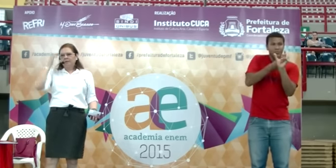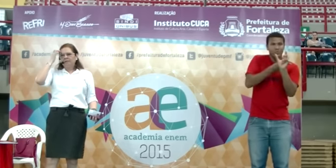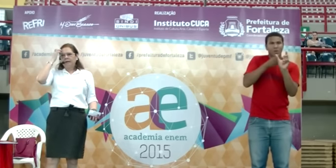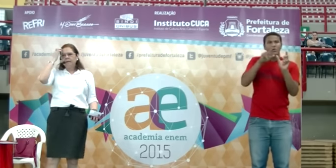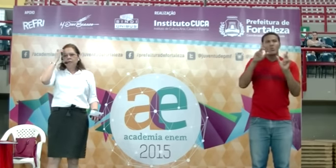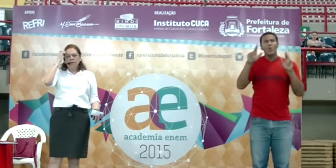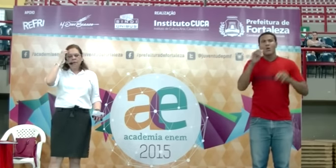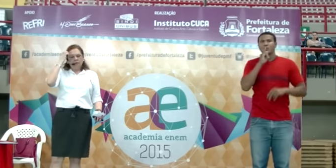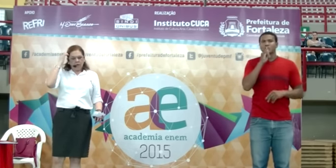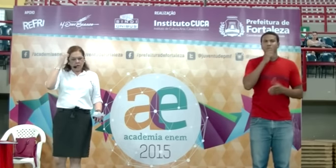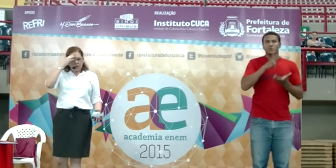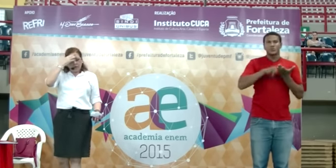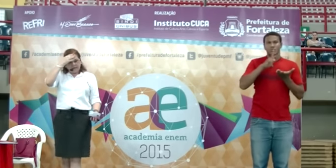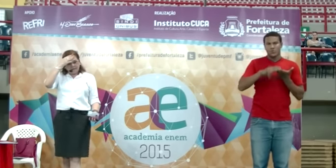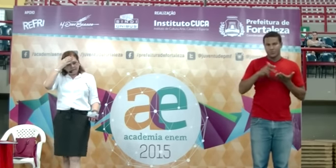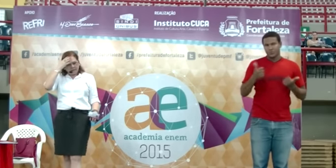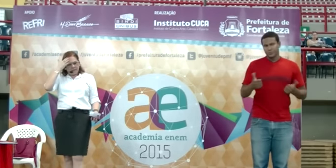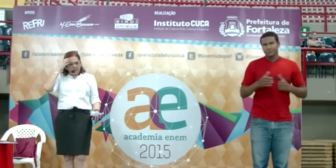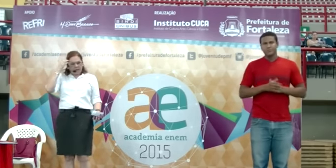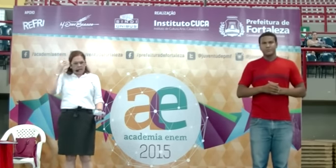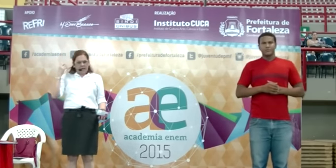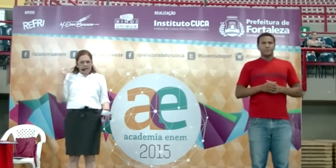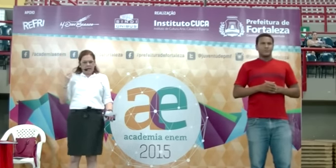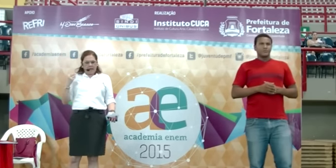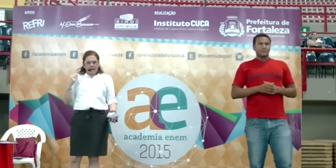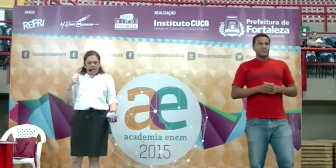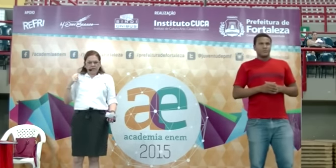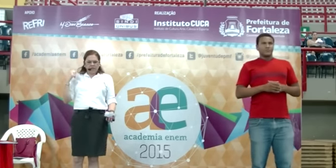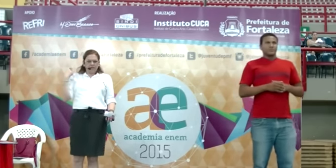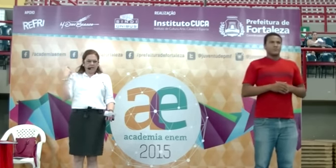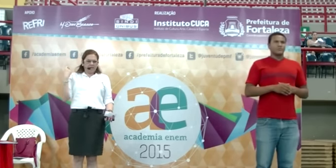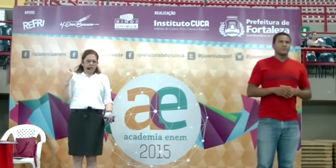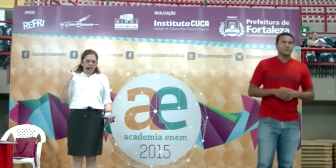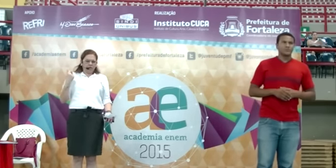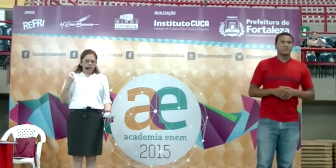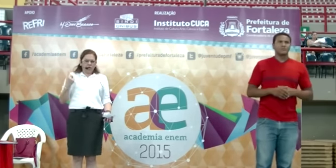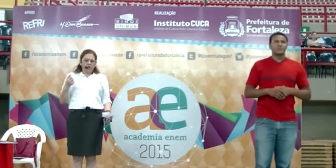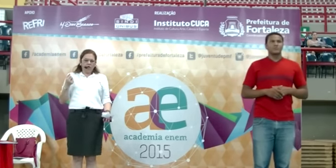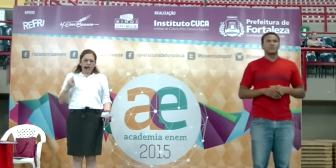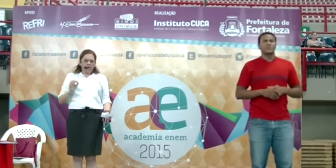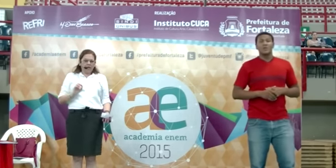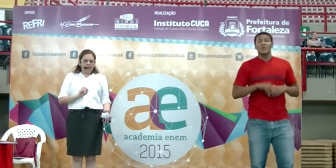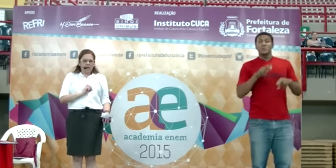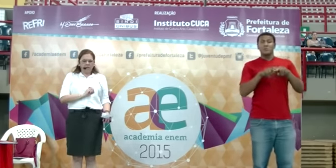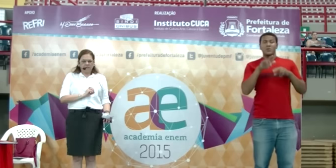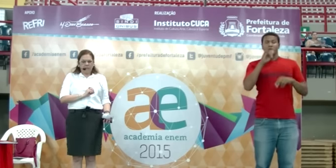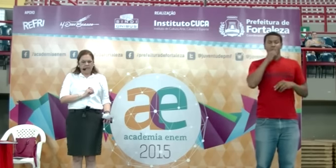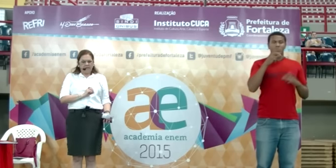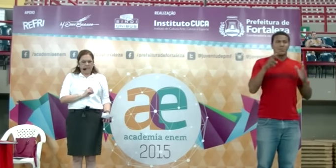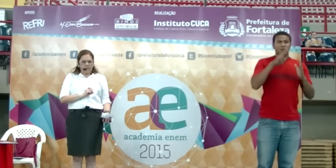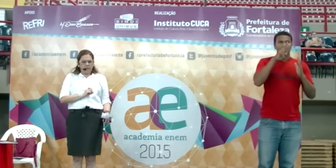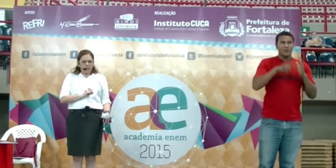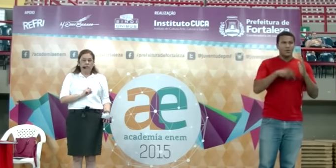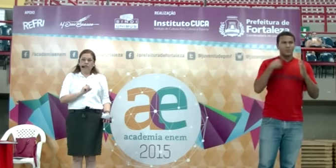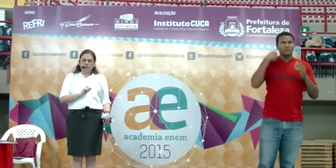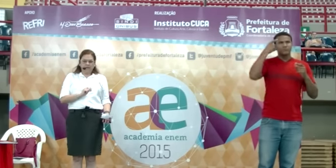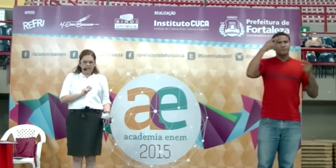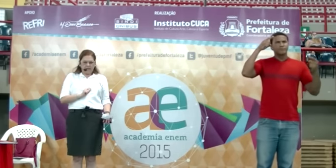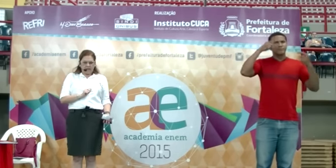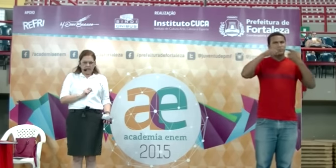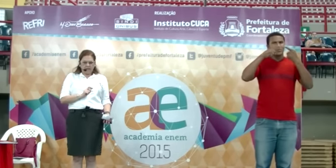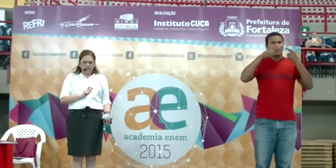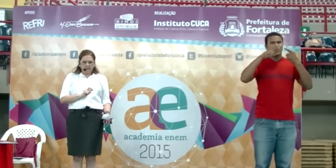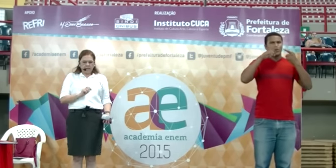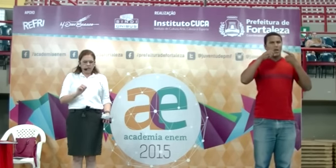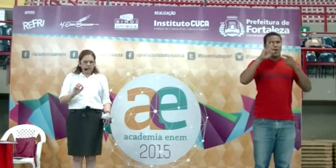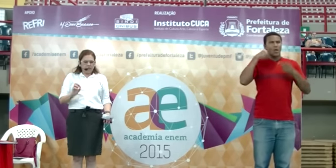exemplo, tá certo? Eu coloquei assim, de fazer o leitor concordar com o seu pensamento, com